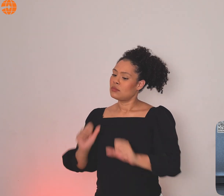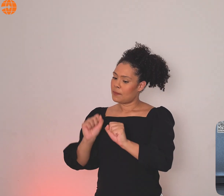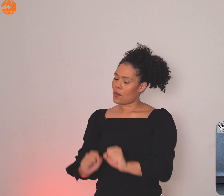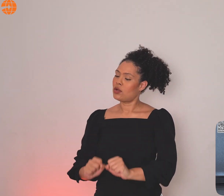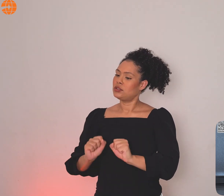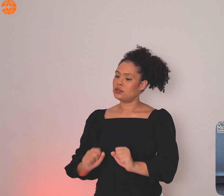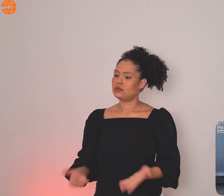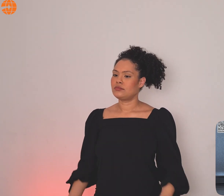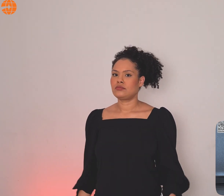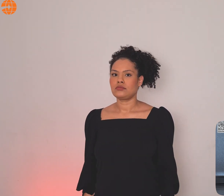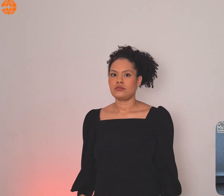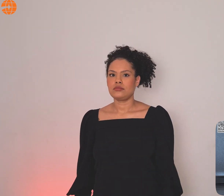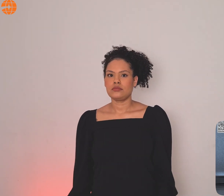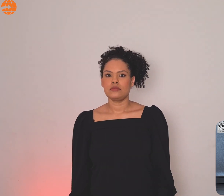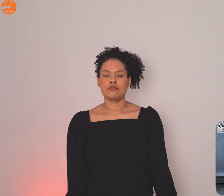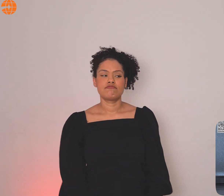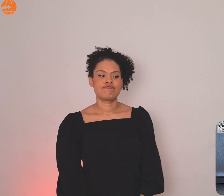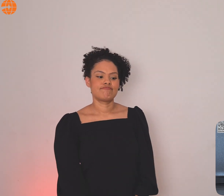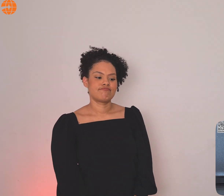Quem sou eu perto do Moisés?